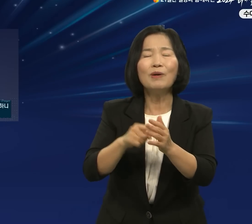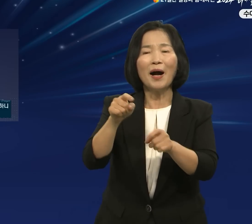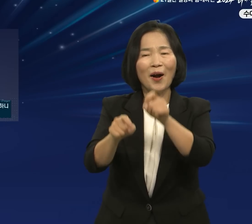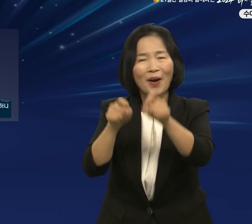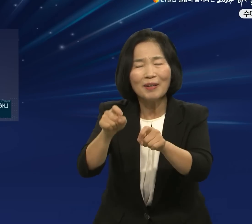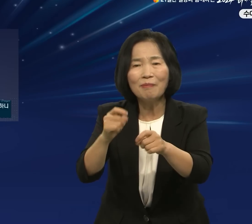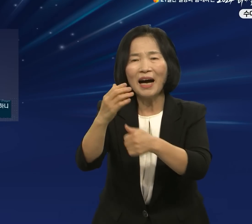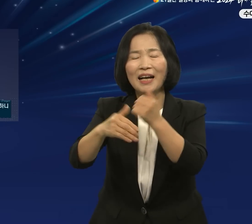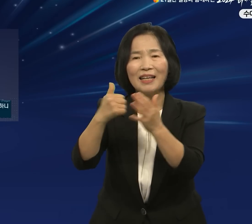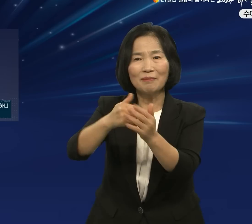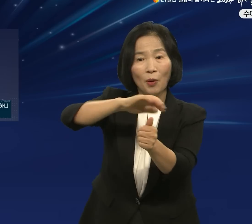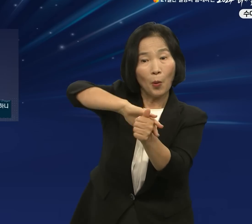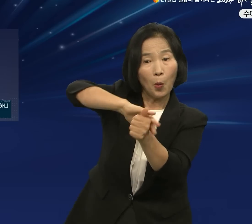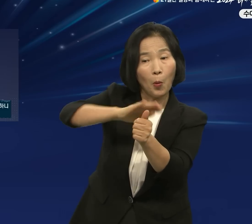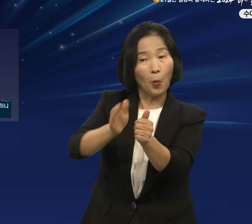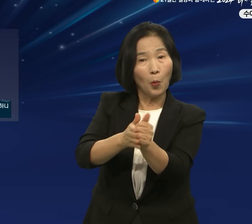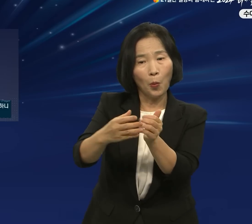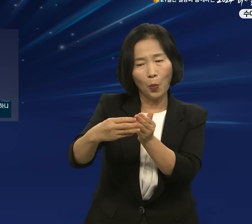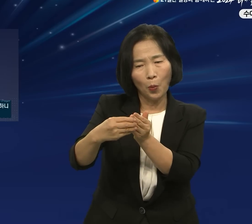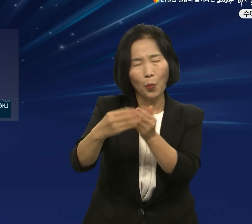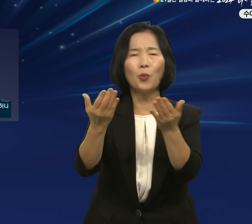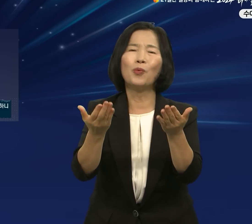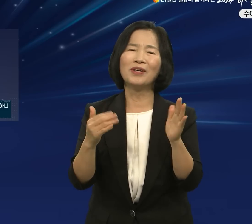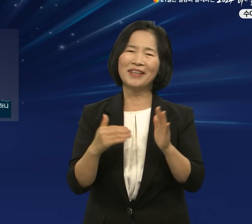하나님은 지도해 주셨습니다.